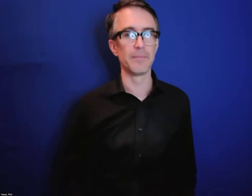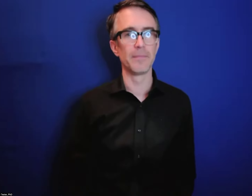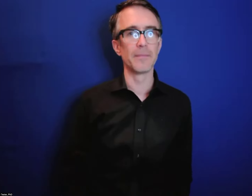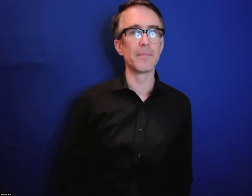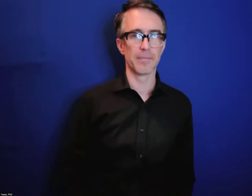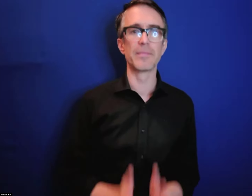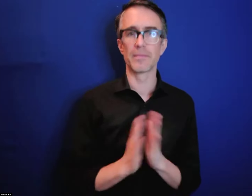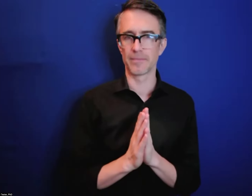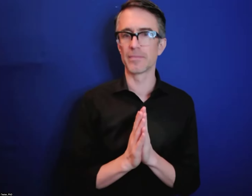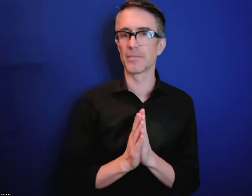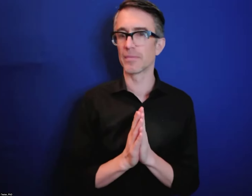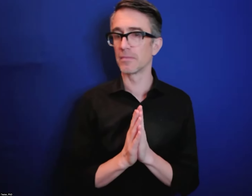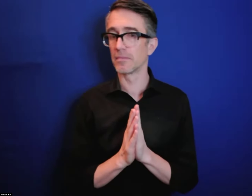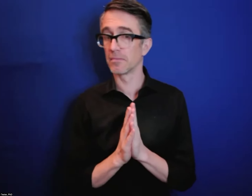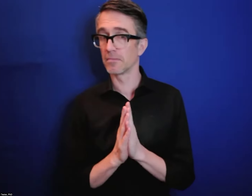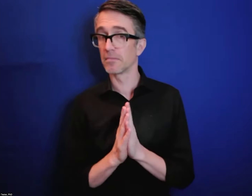Hola.